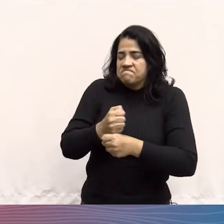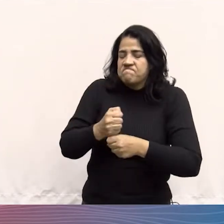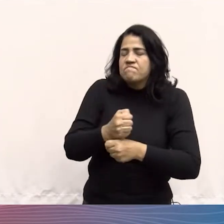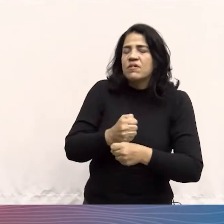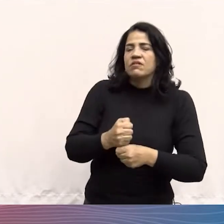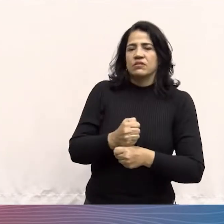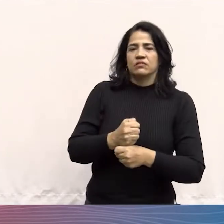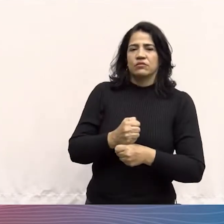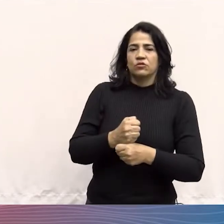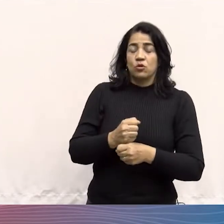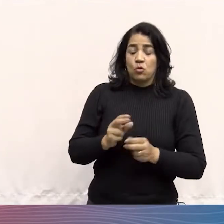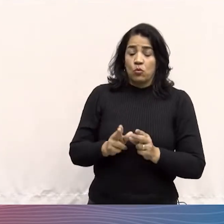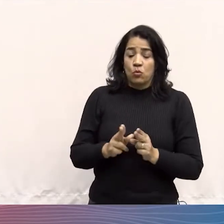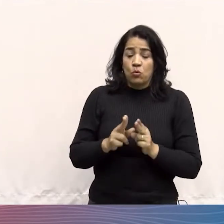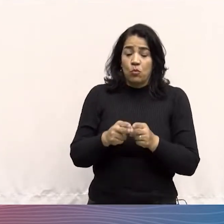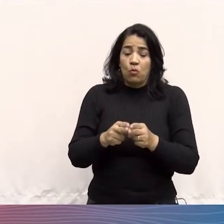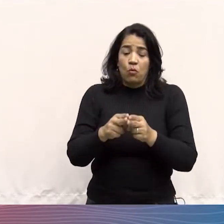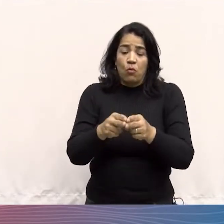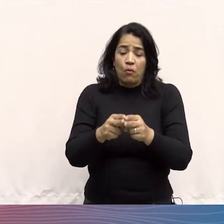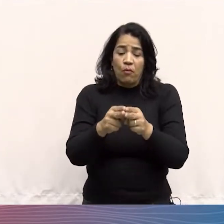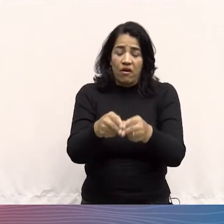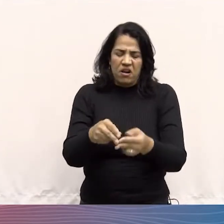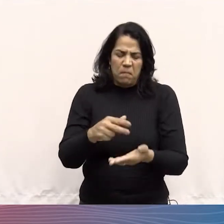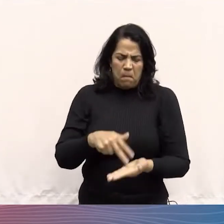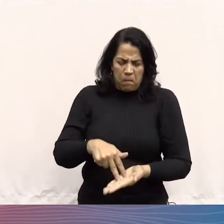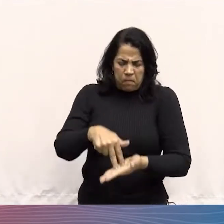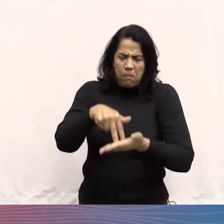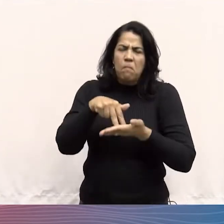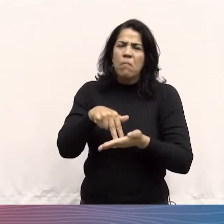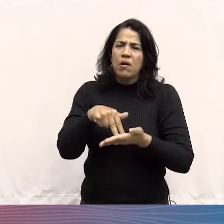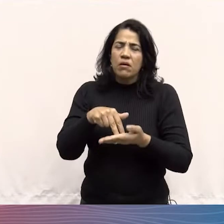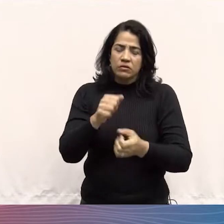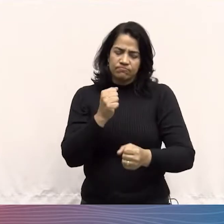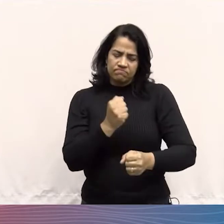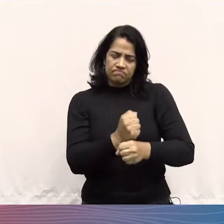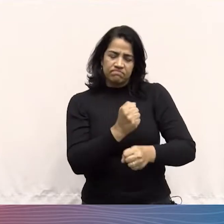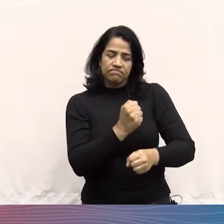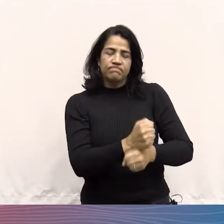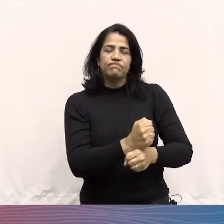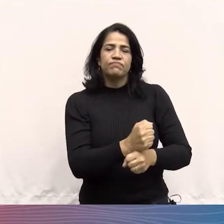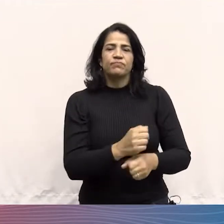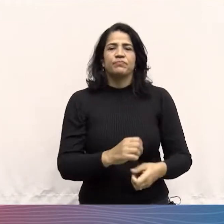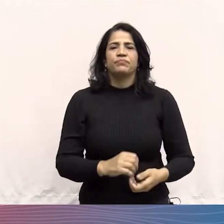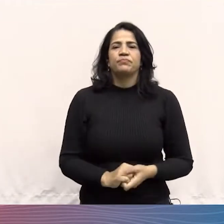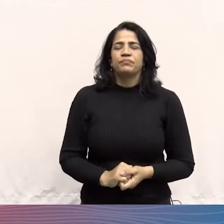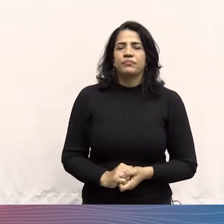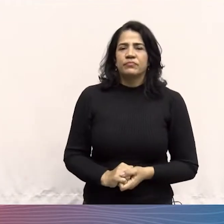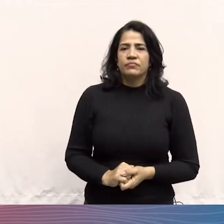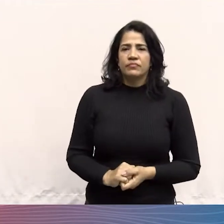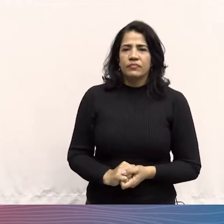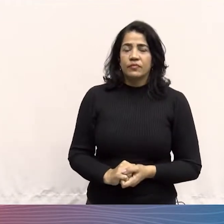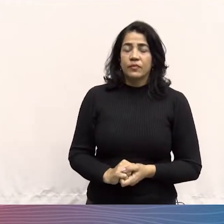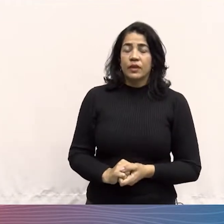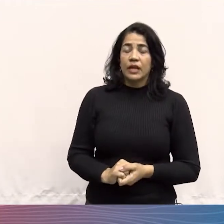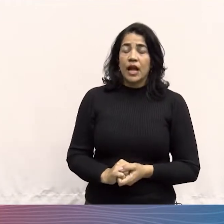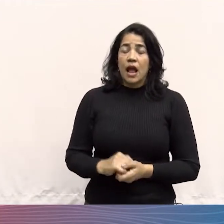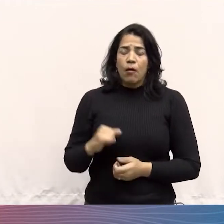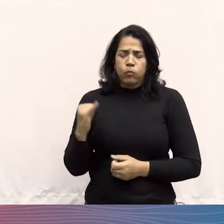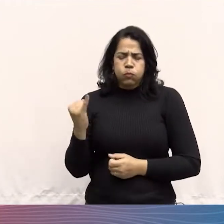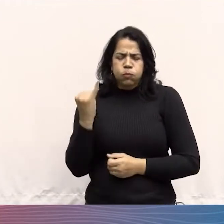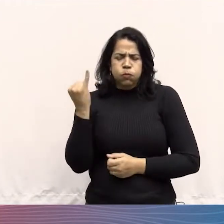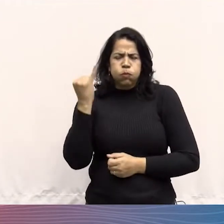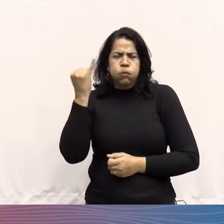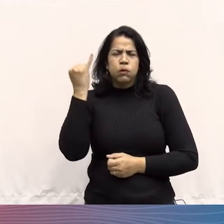desistiu. Senhor Jesus, isso, nossa fidelidade ao Senhor é extremamente